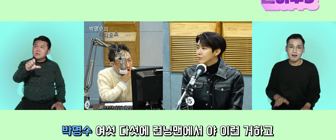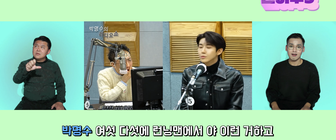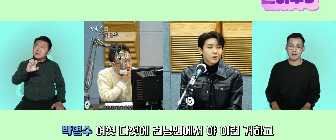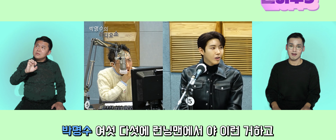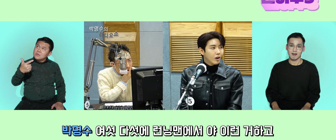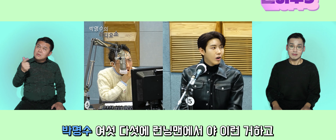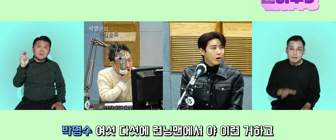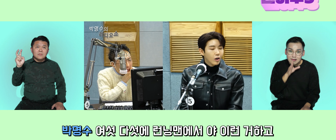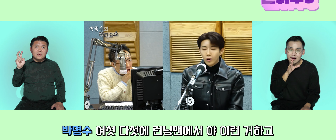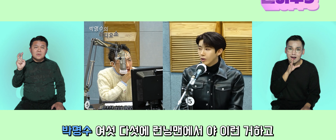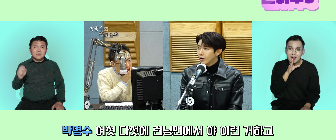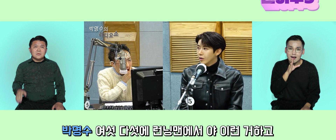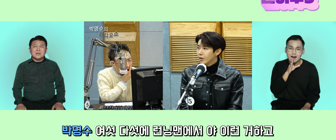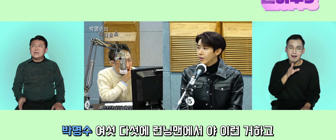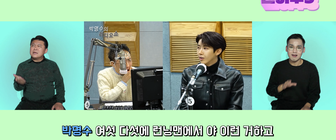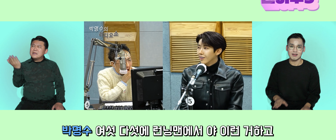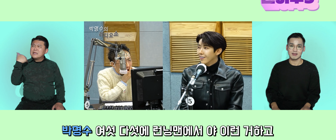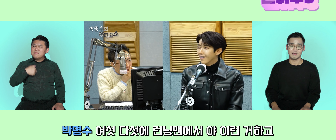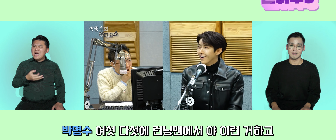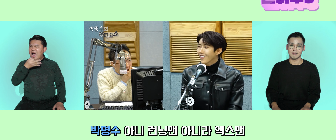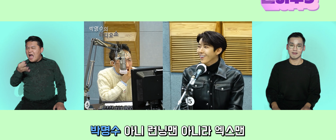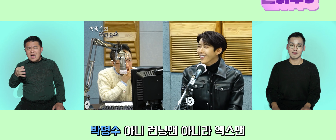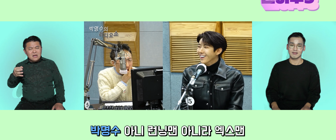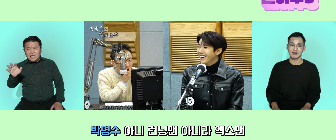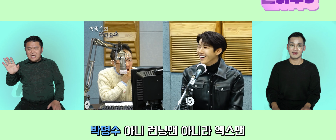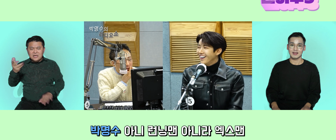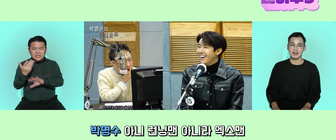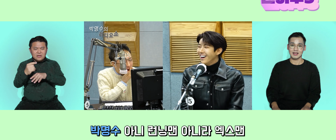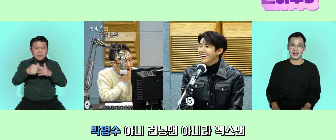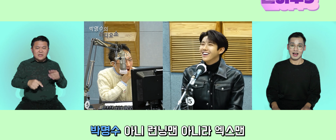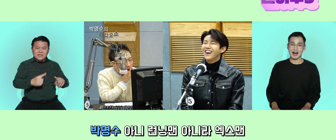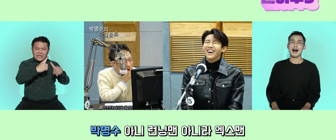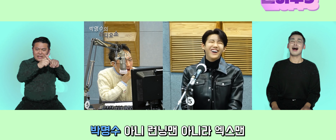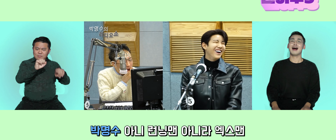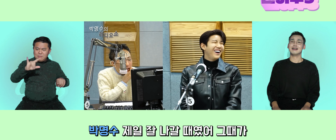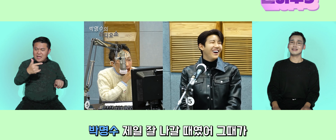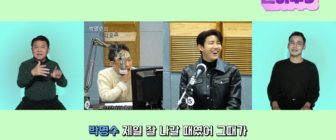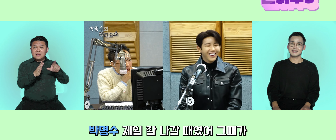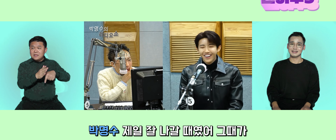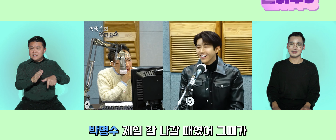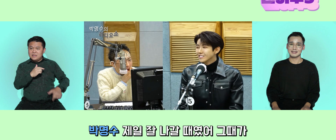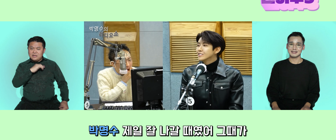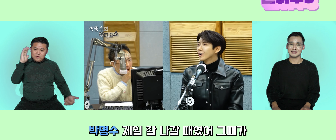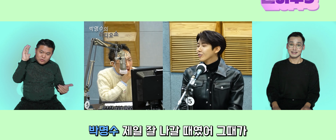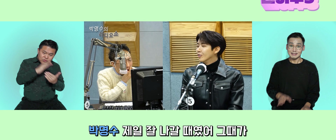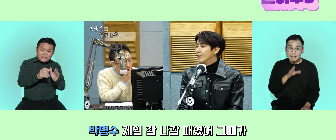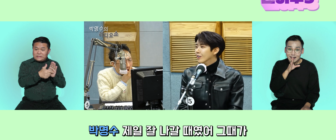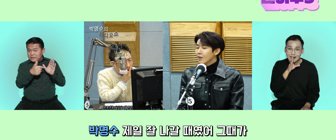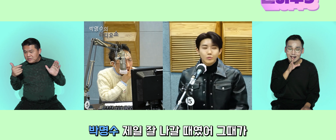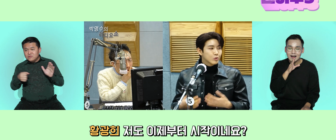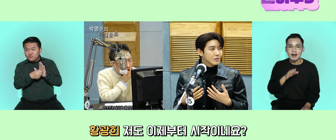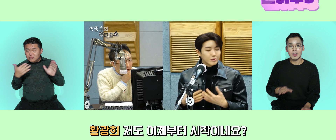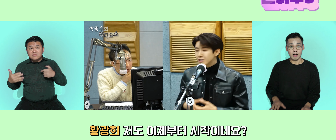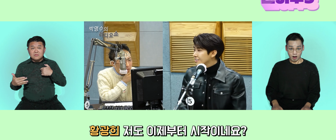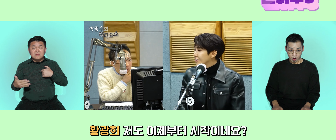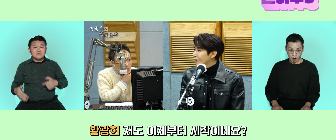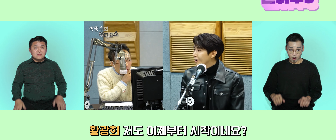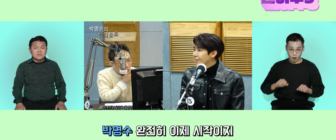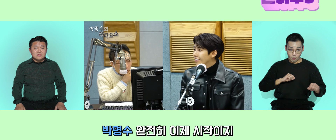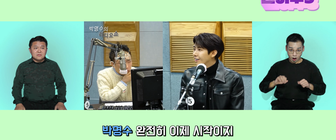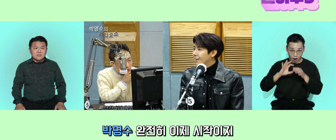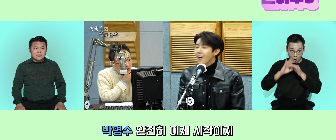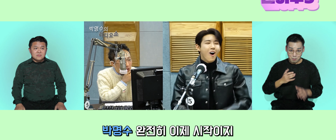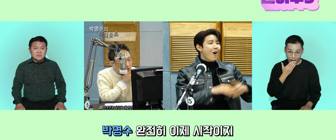여섯다섯에 런닝맨에서 막 야 이런 거 하고 아니 런닝맨 엑스맨 제일 잘 나갈 때였어 그때가 진짜로? 저도 이제부터